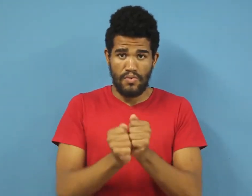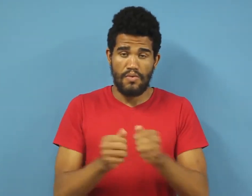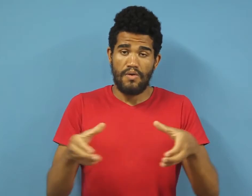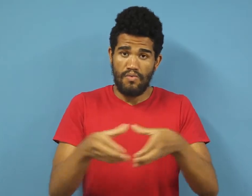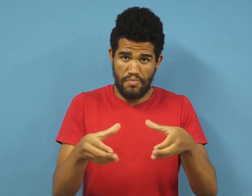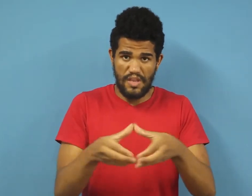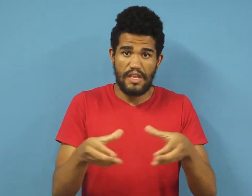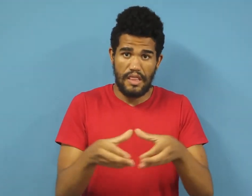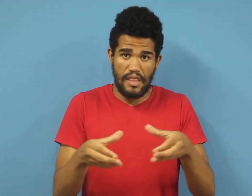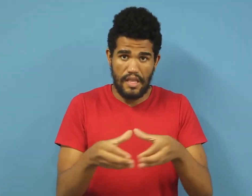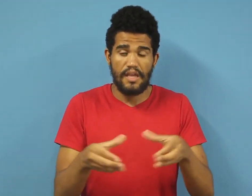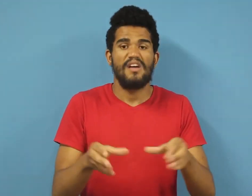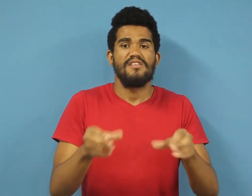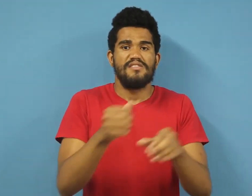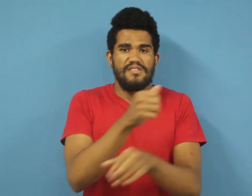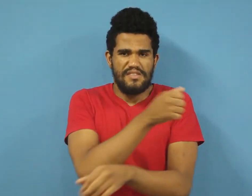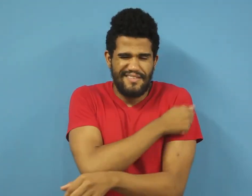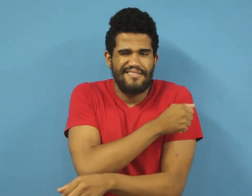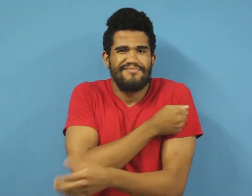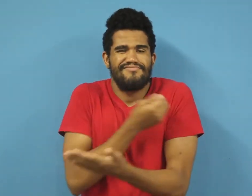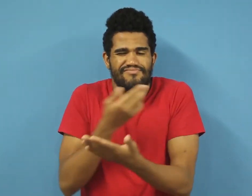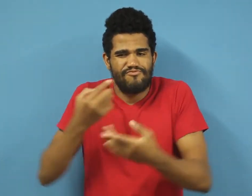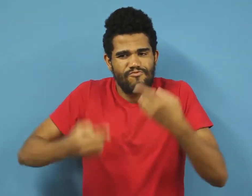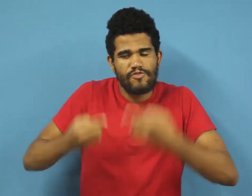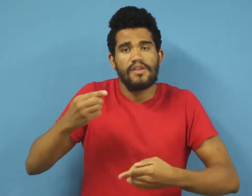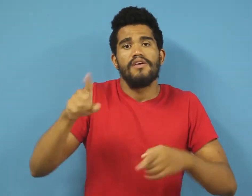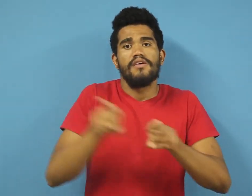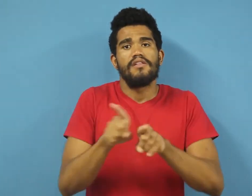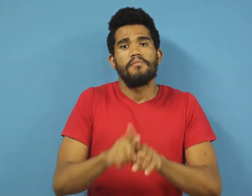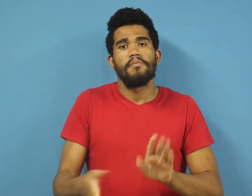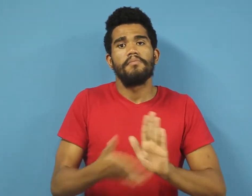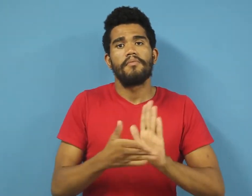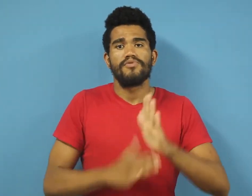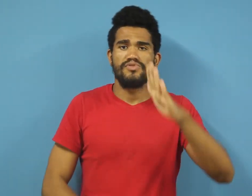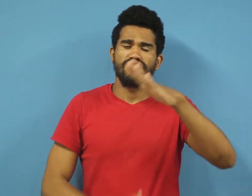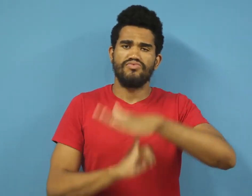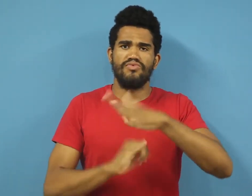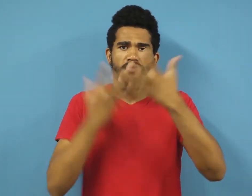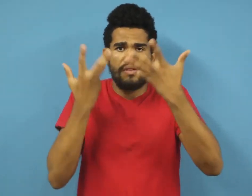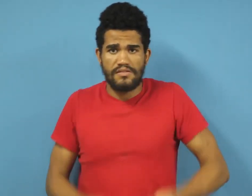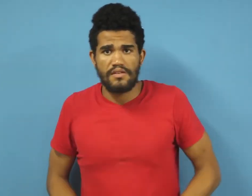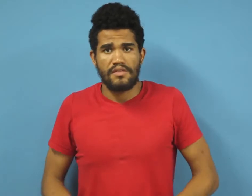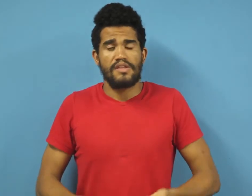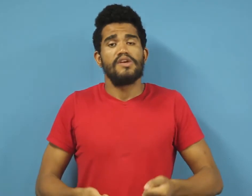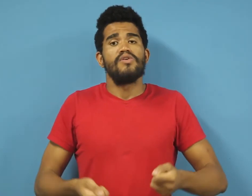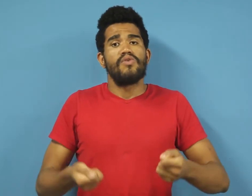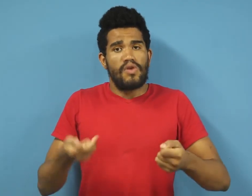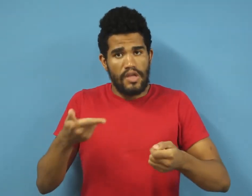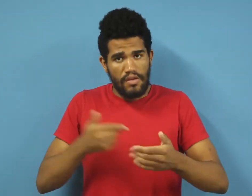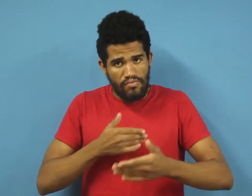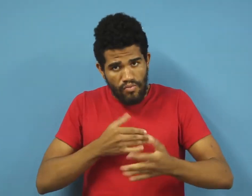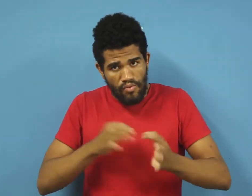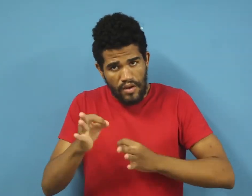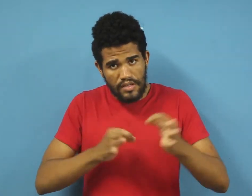acadêmica e colocadas como propósito institucional, devemos ser reconhecidas e consideradas em todas as suas